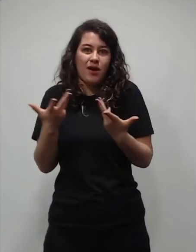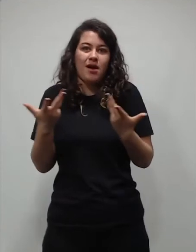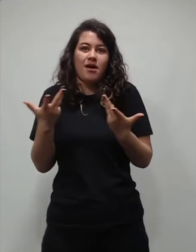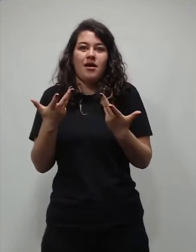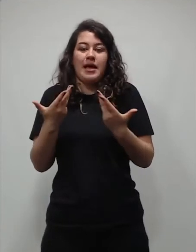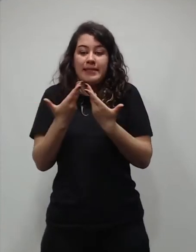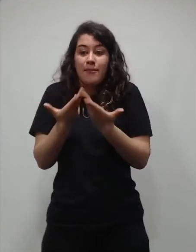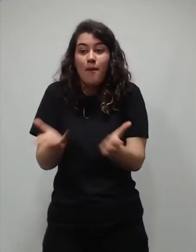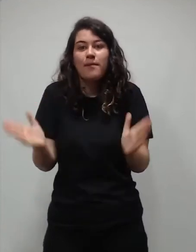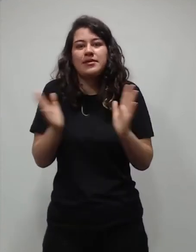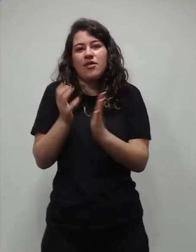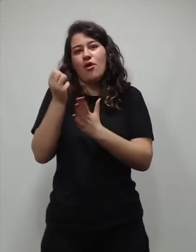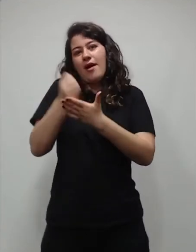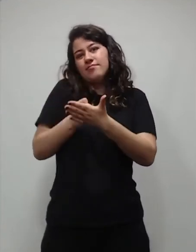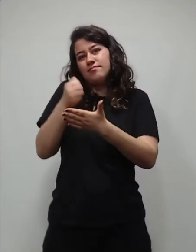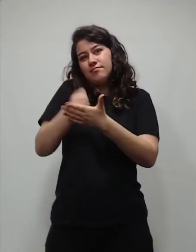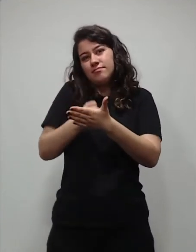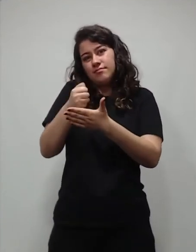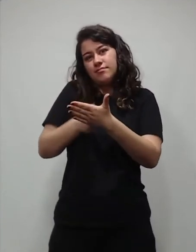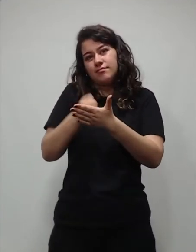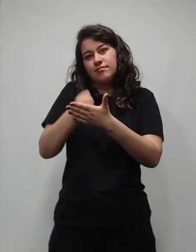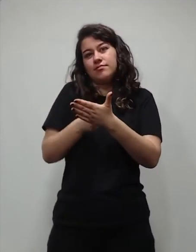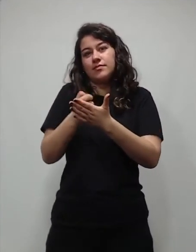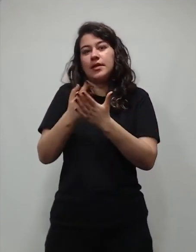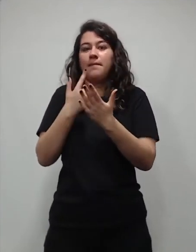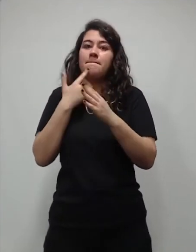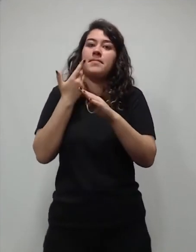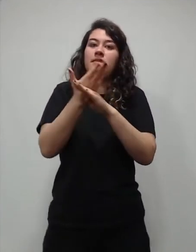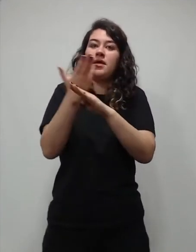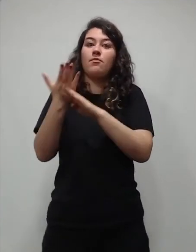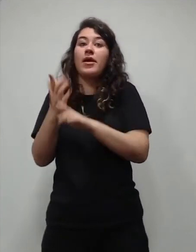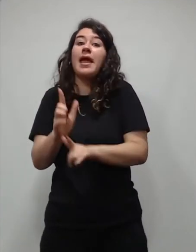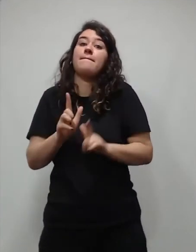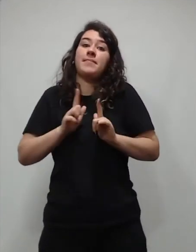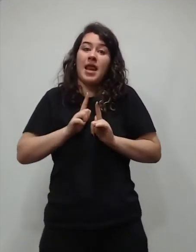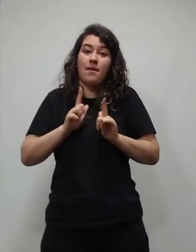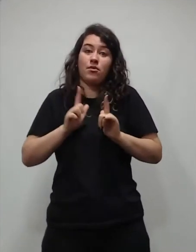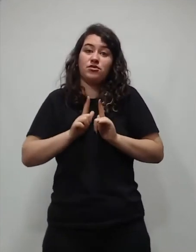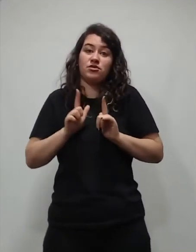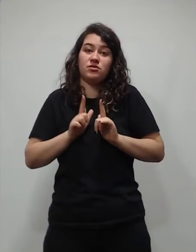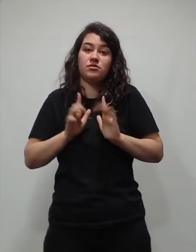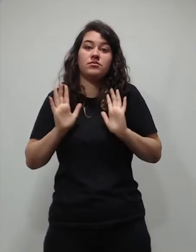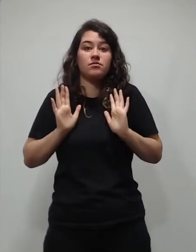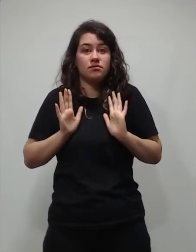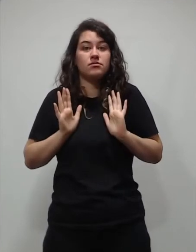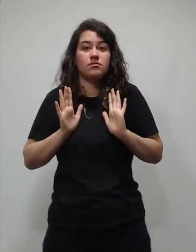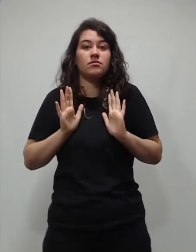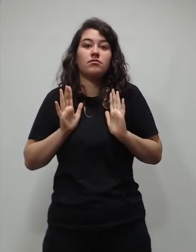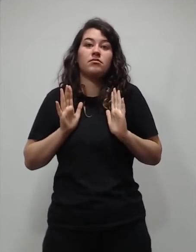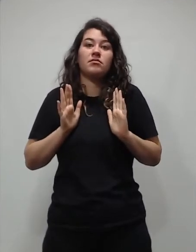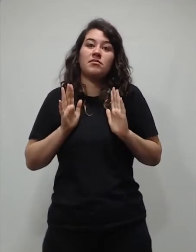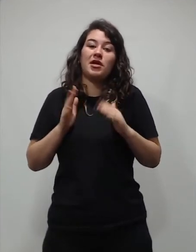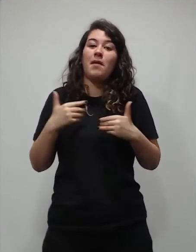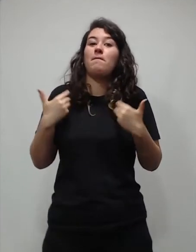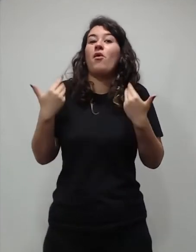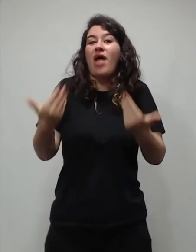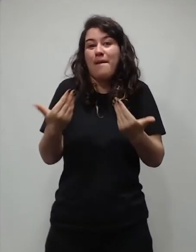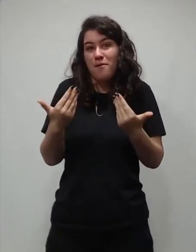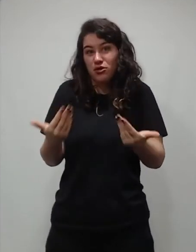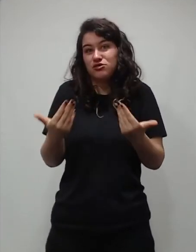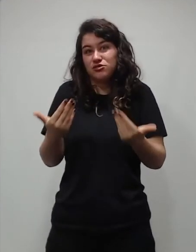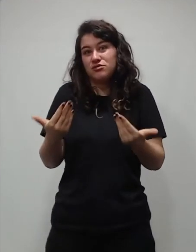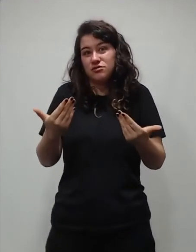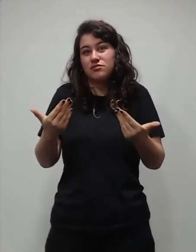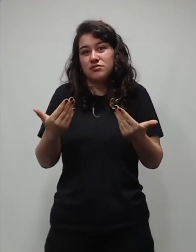pleno movimiento y abogamos y esperamos que seamos capaces